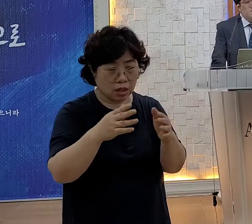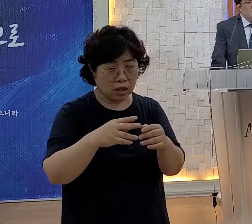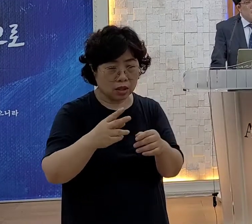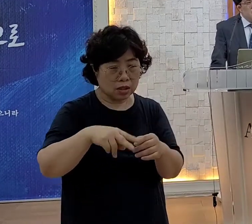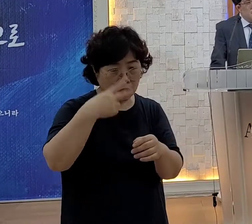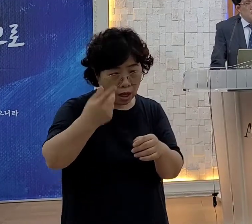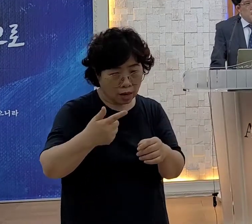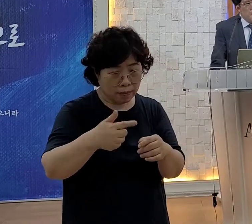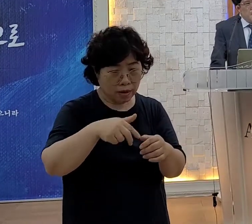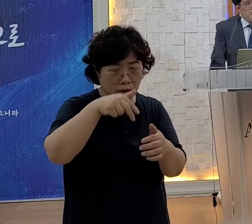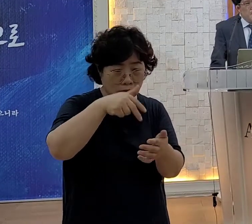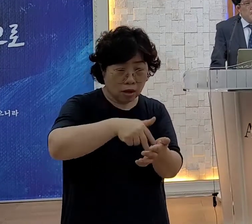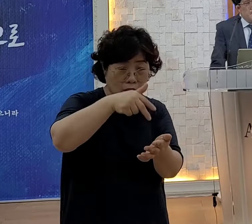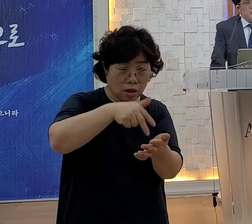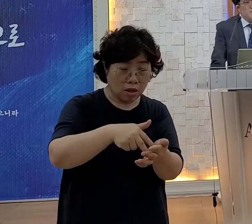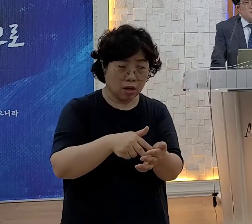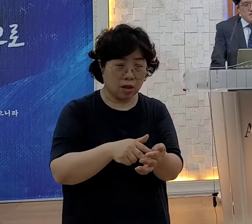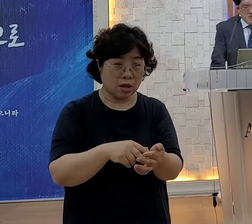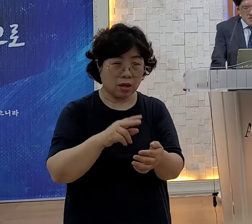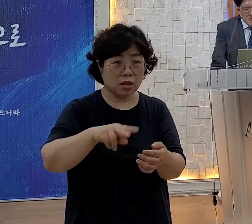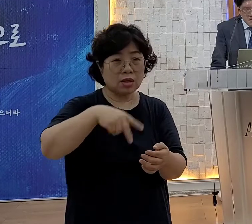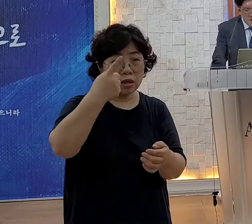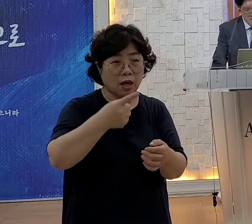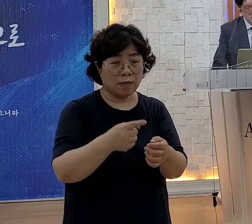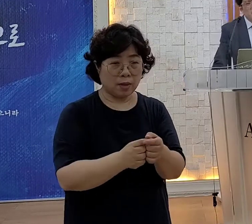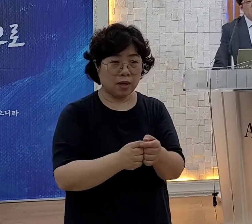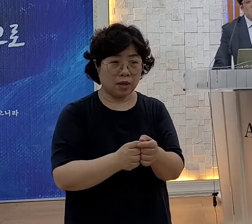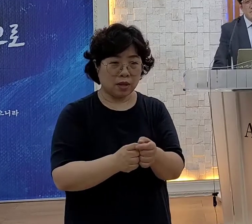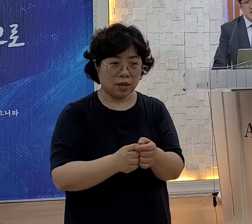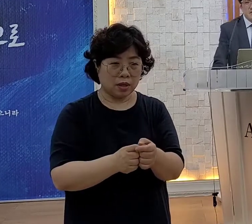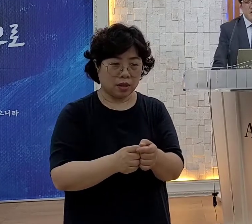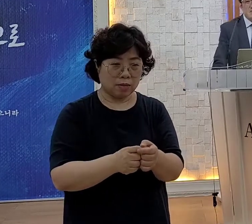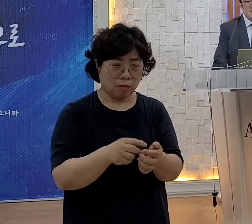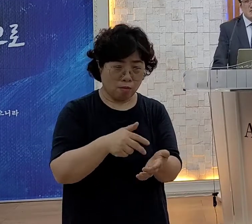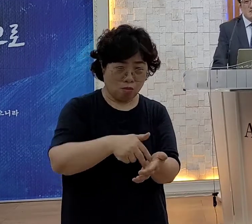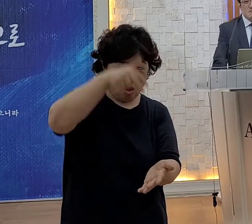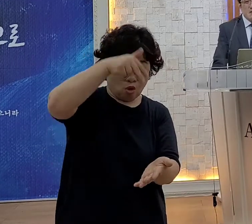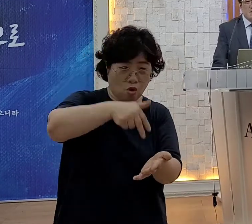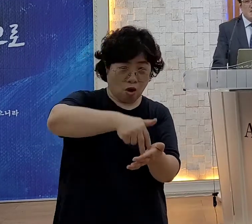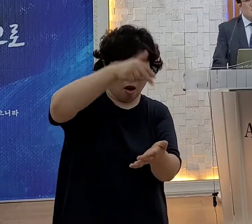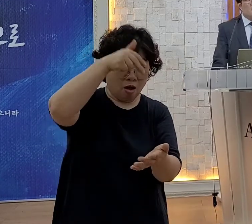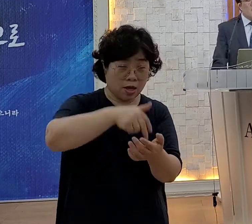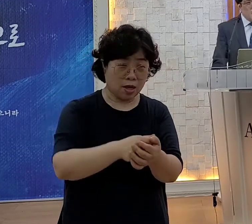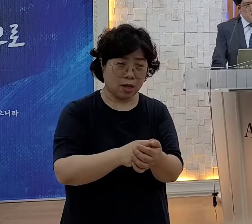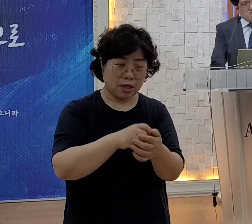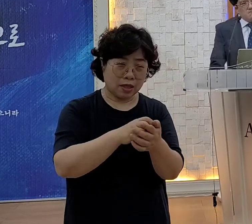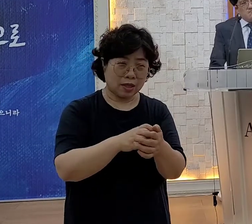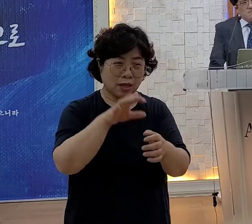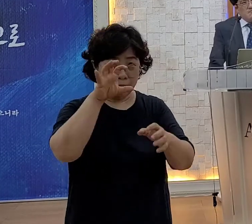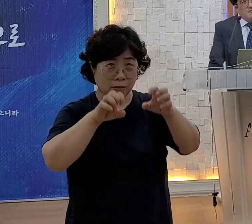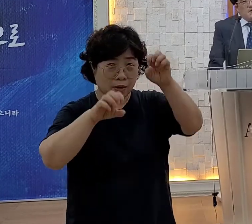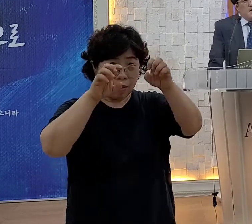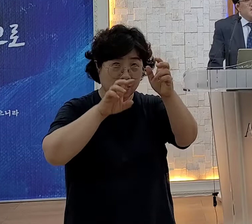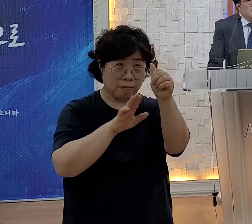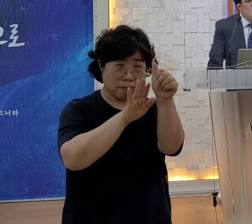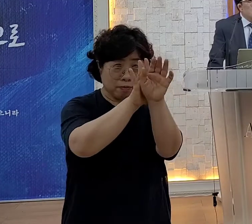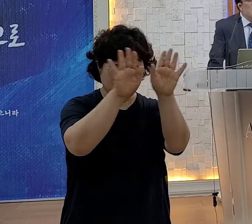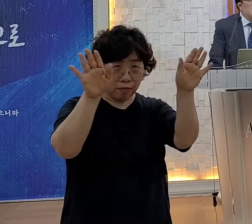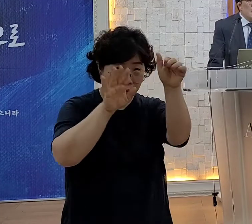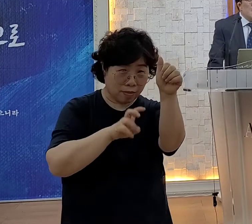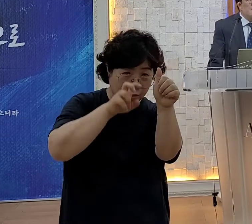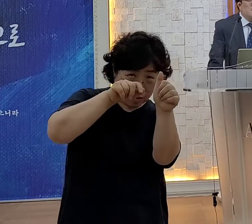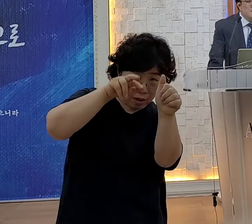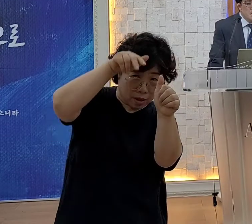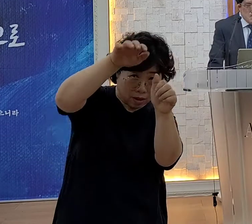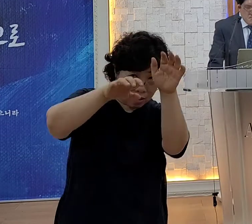이렇게 깡총깡총 뛰다가 나중에는 이제 좀 더 높이 막 뛰려고 그러고 막 어디 기어 올라가려고 그러고 아이들이